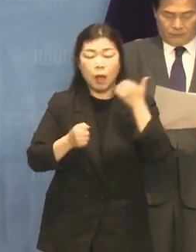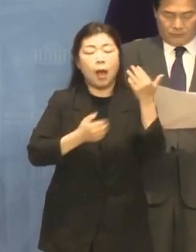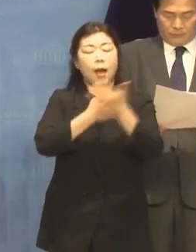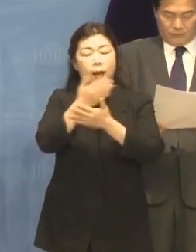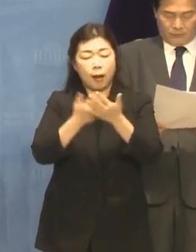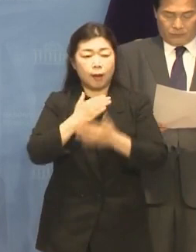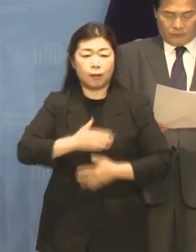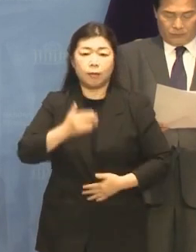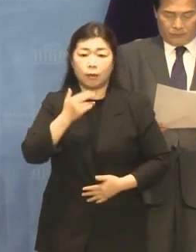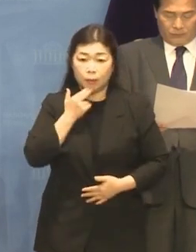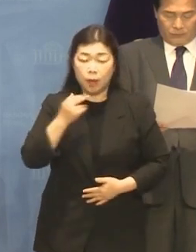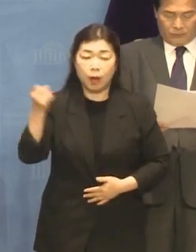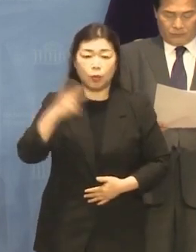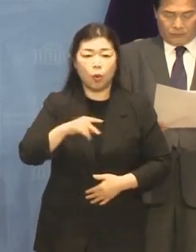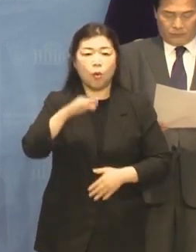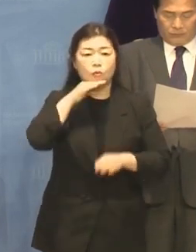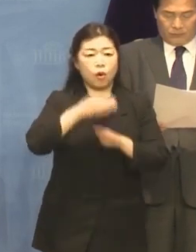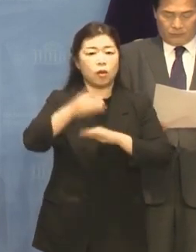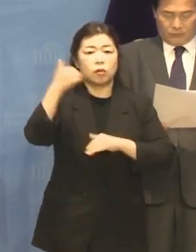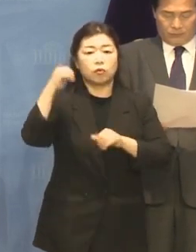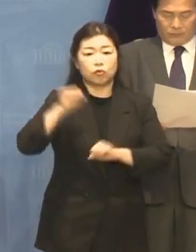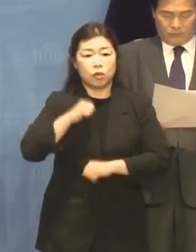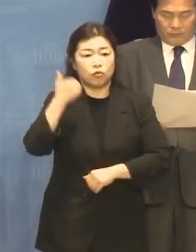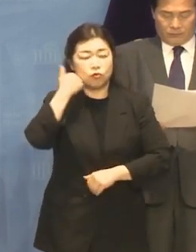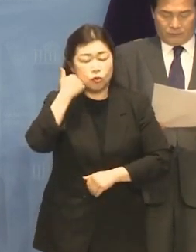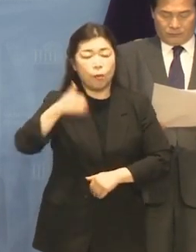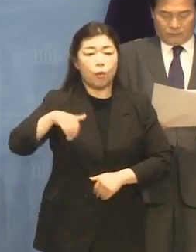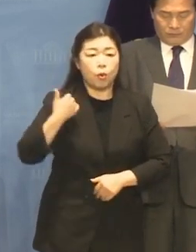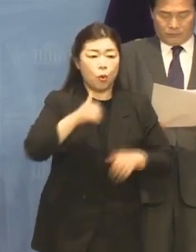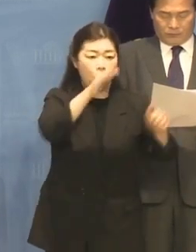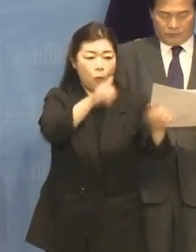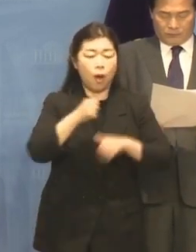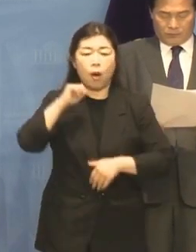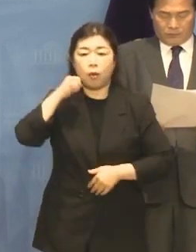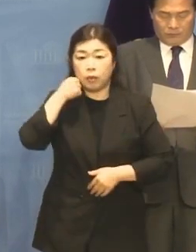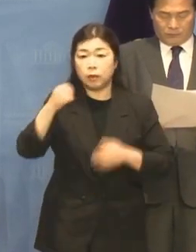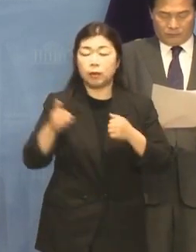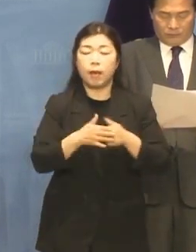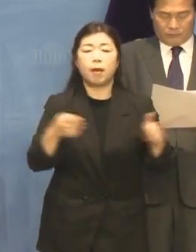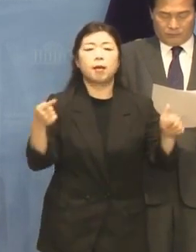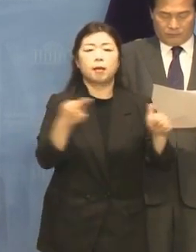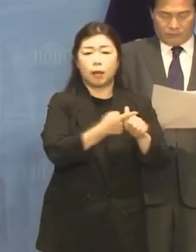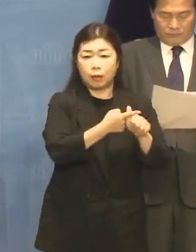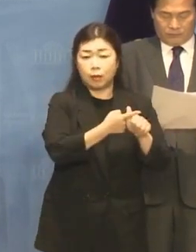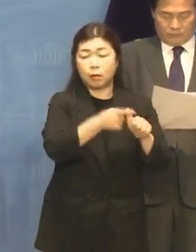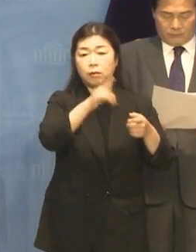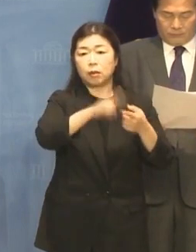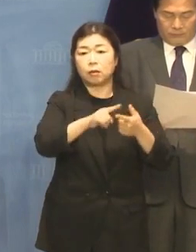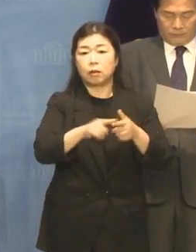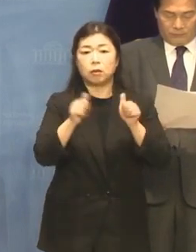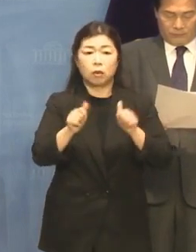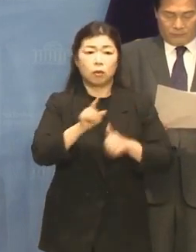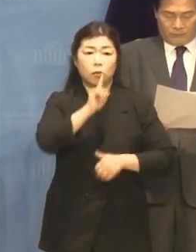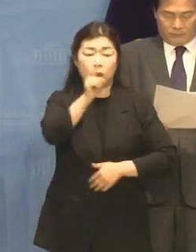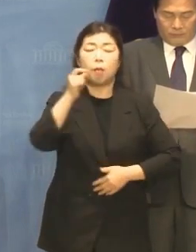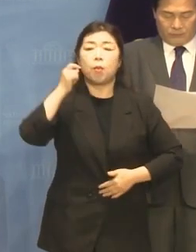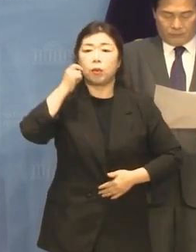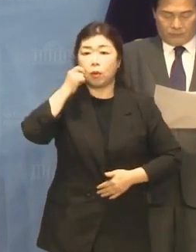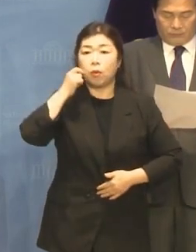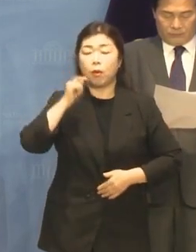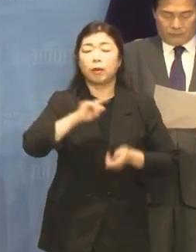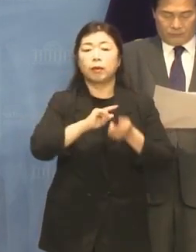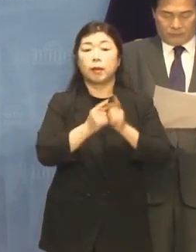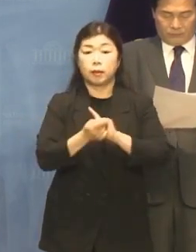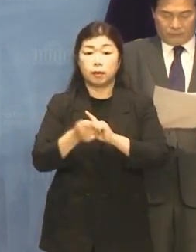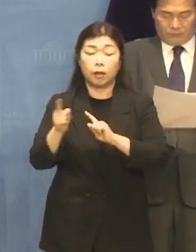불측등되고 소재불명하며 소환 가능성이 없다는 이유로 살인 피의 사건을 기소중지 처분하고